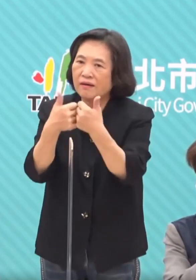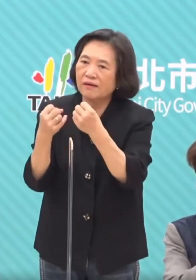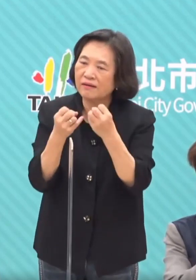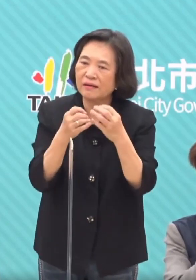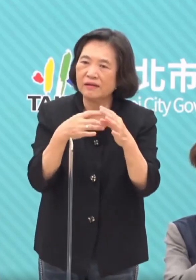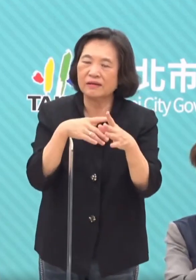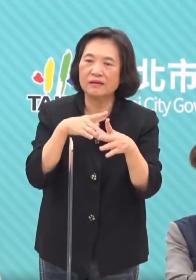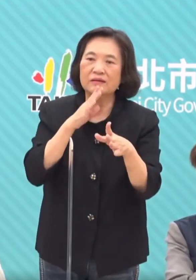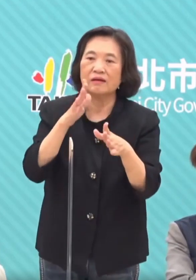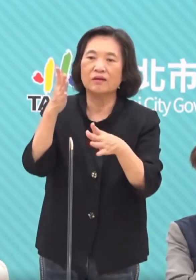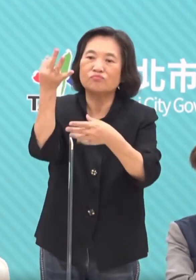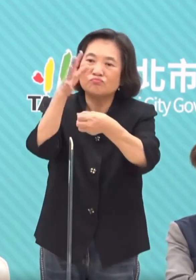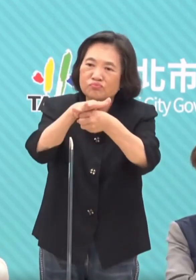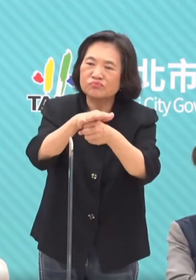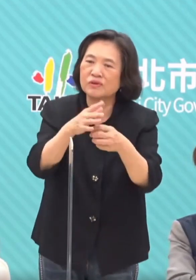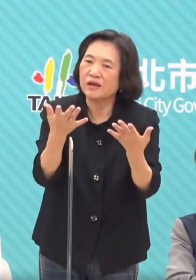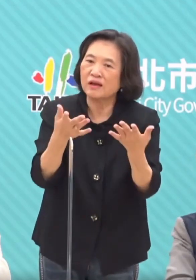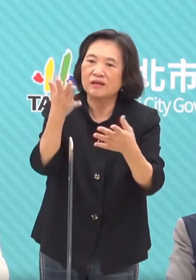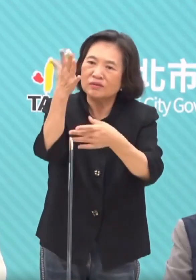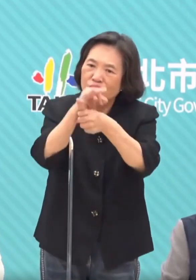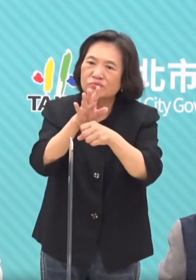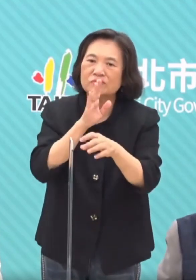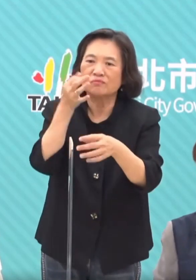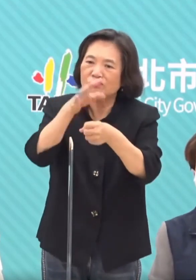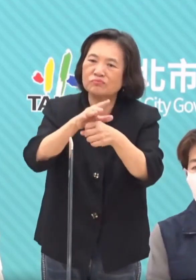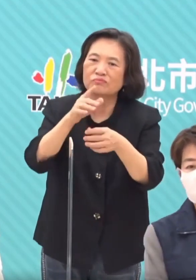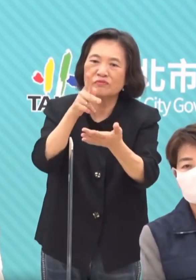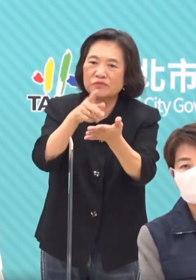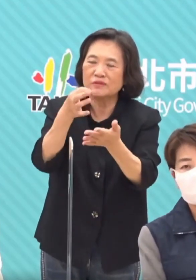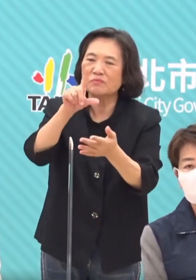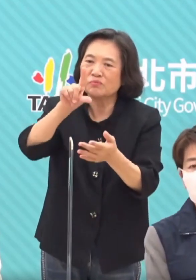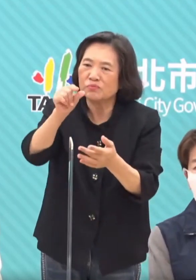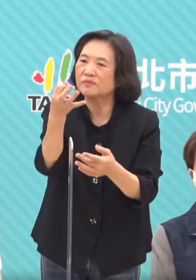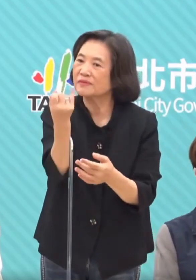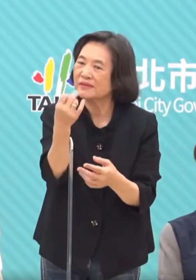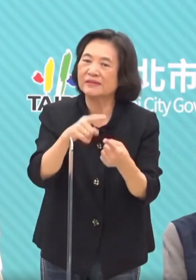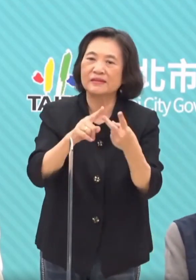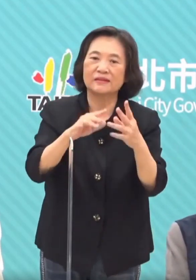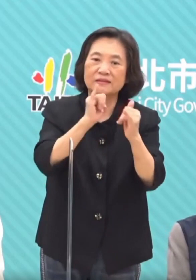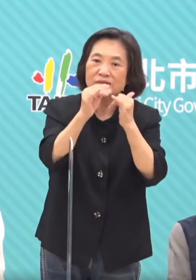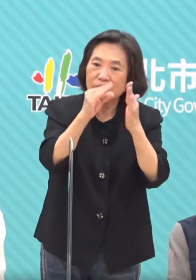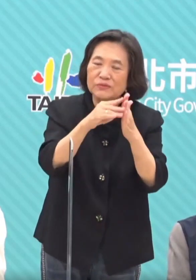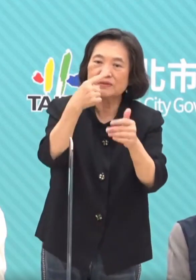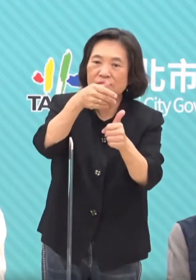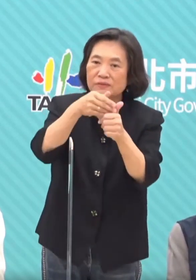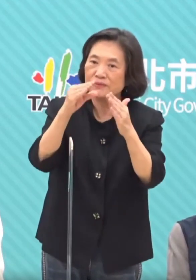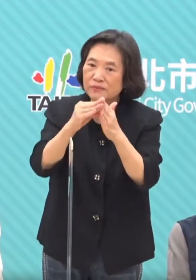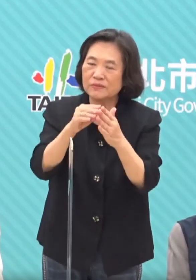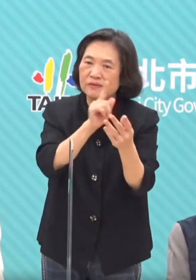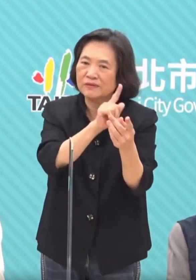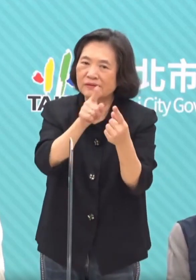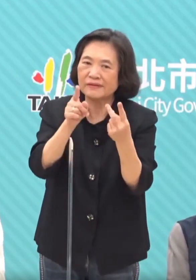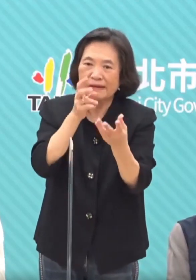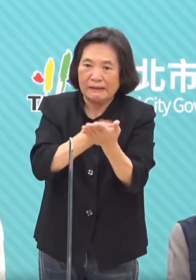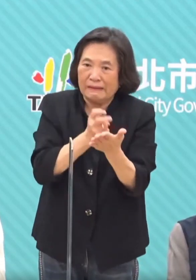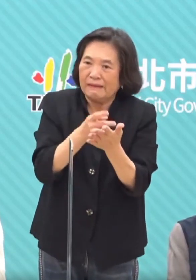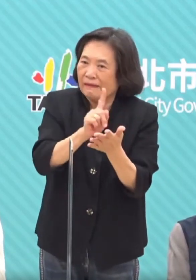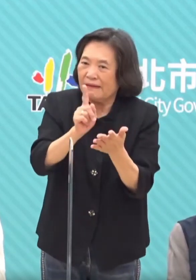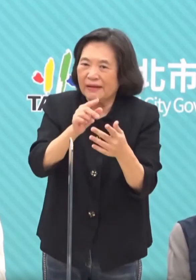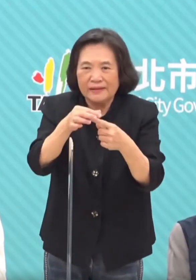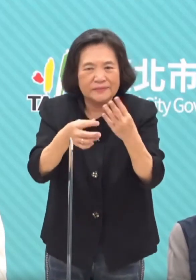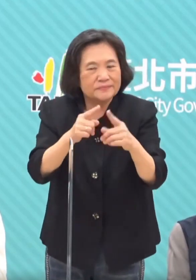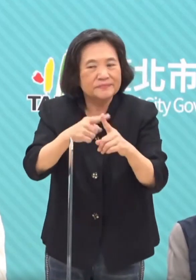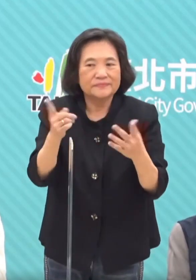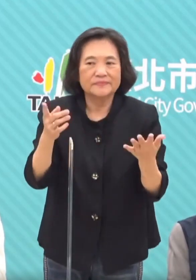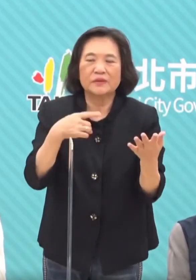有纾困，到底这个减住要减多少？哦，还有这个社会局、教育局，哦，到底要管制到什么程度？